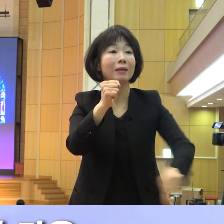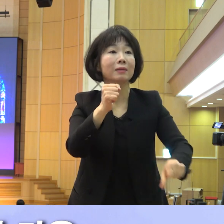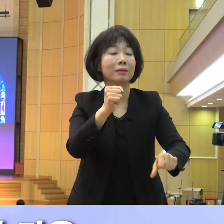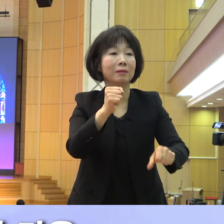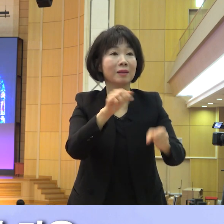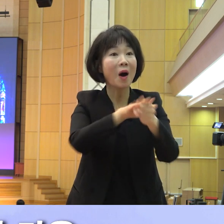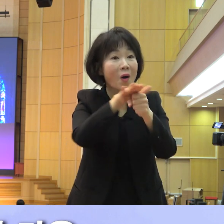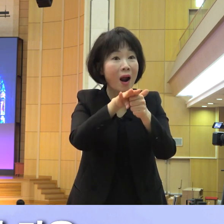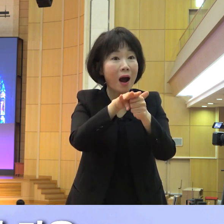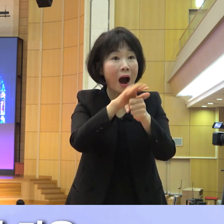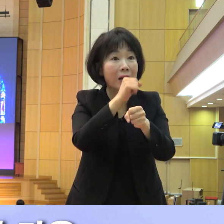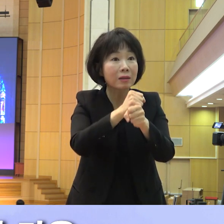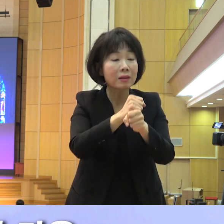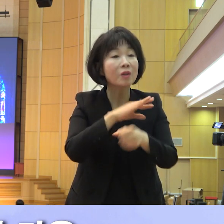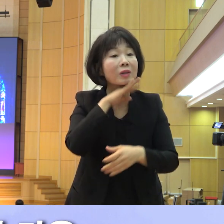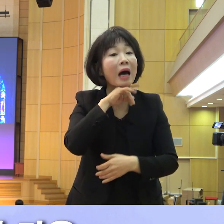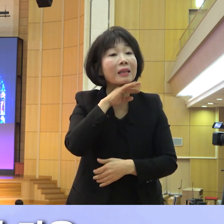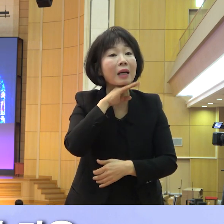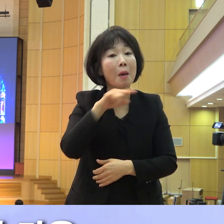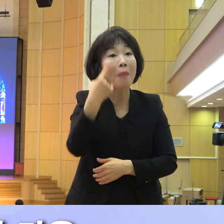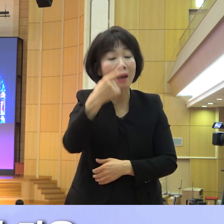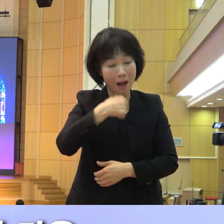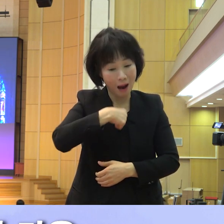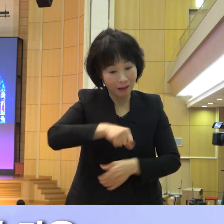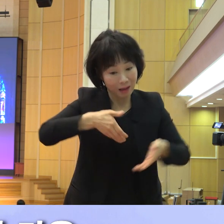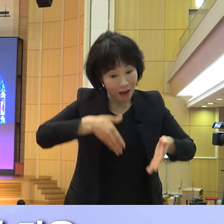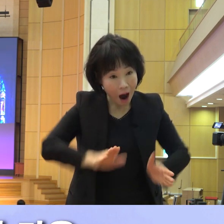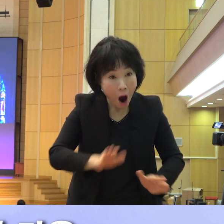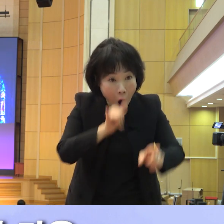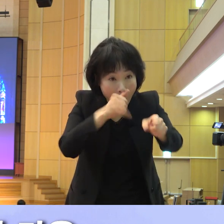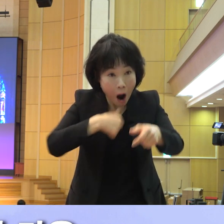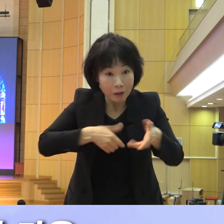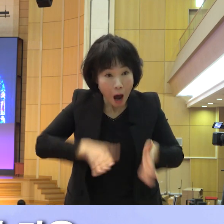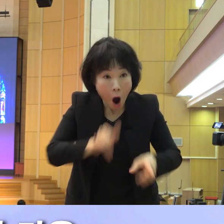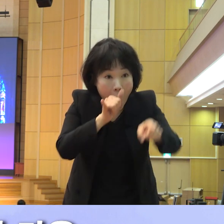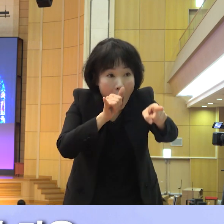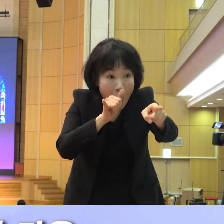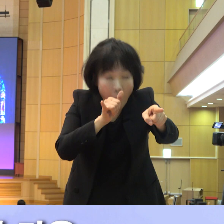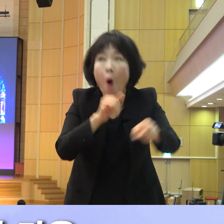100살에 낳은 내가 사랑하는 독자를